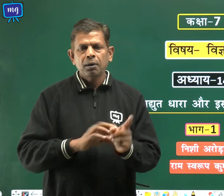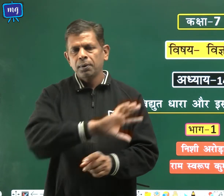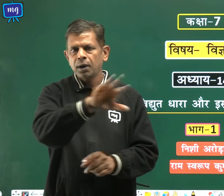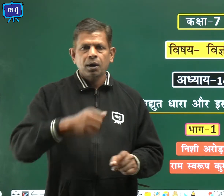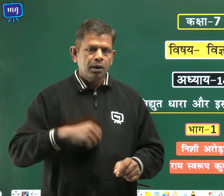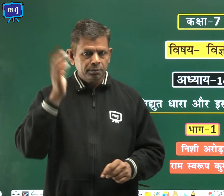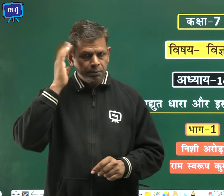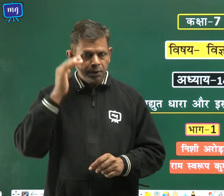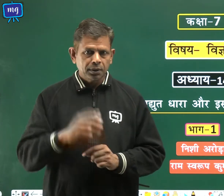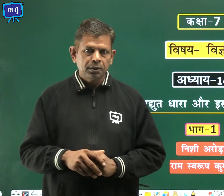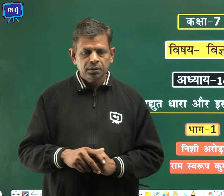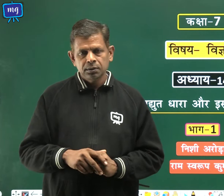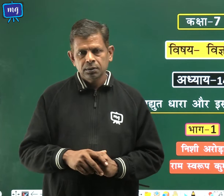समझेंगे